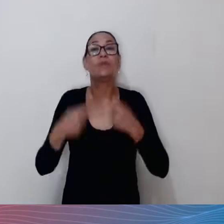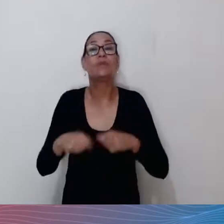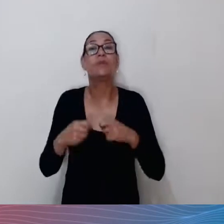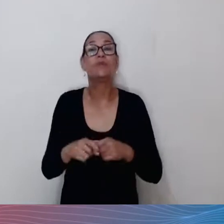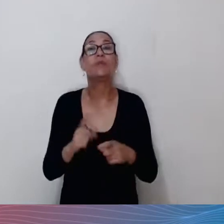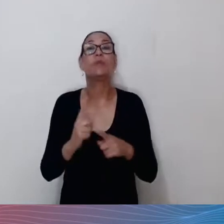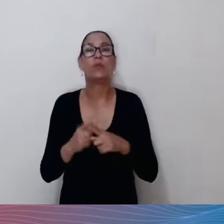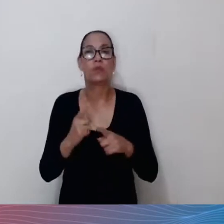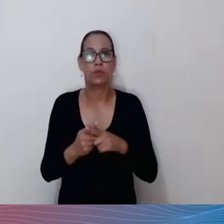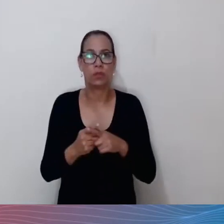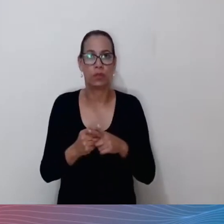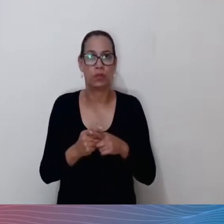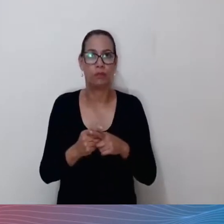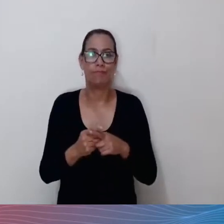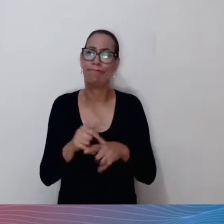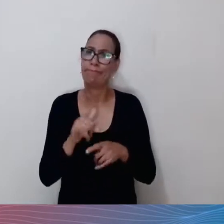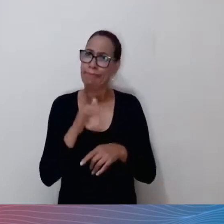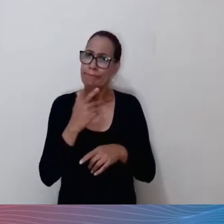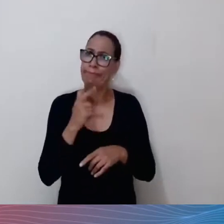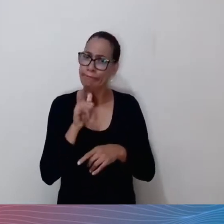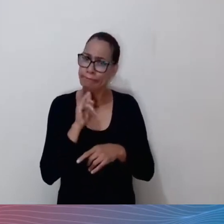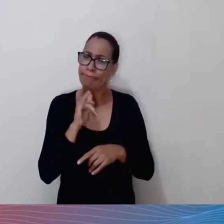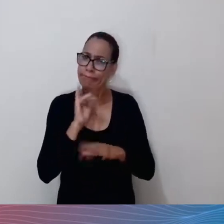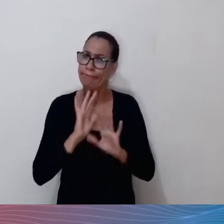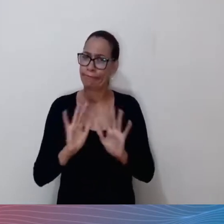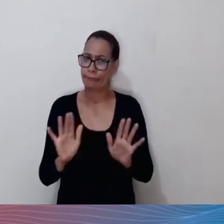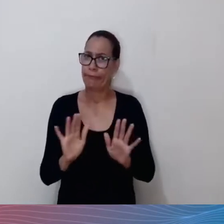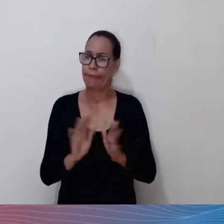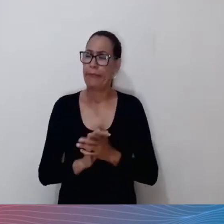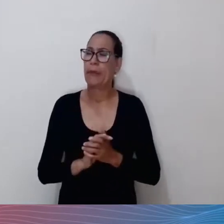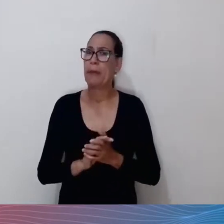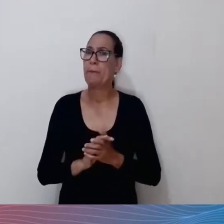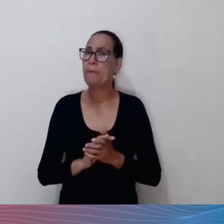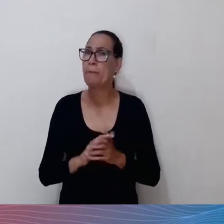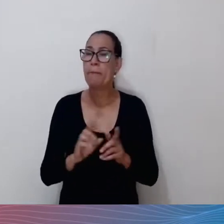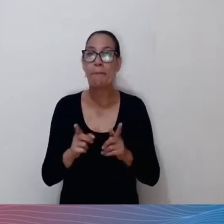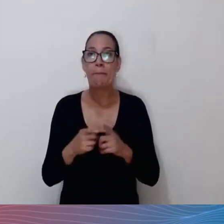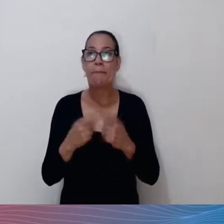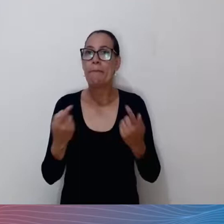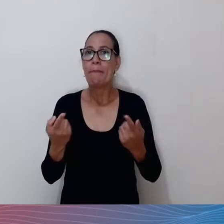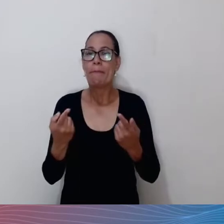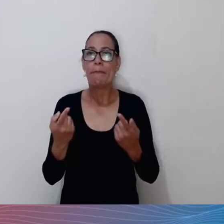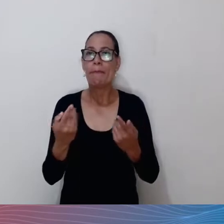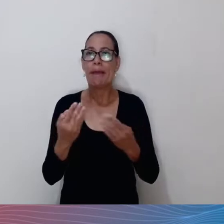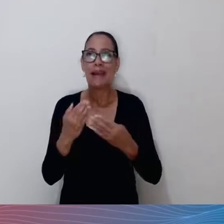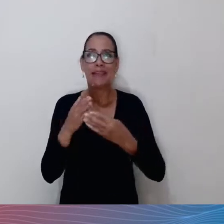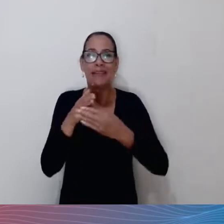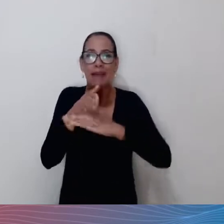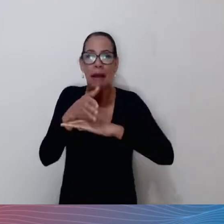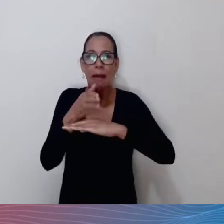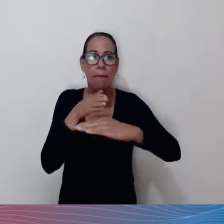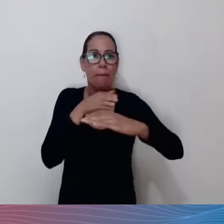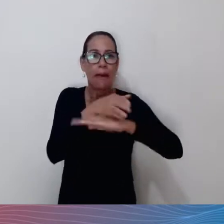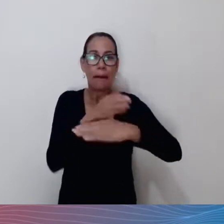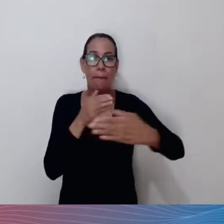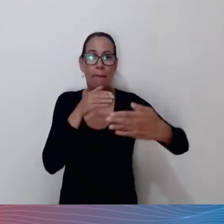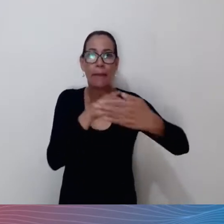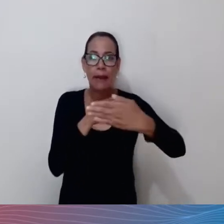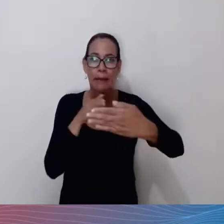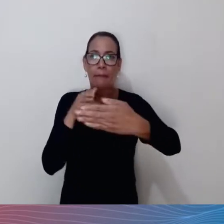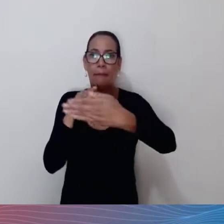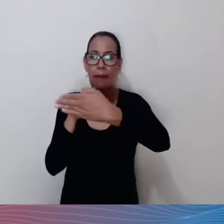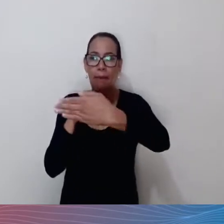são meios para ele nos alcançar. Ou melhor, deixe-me tomar emprestada essa